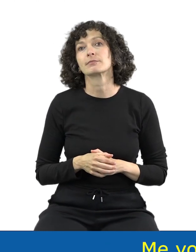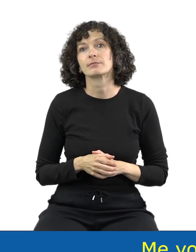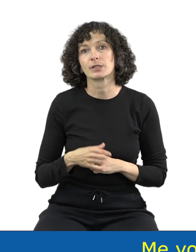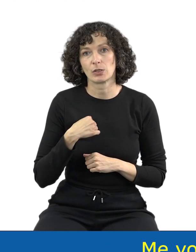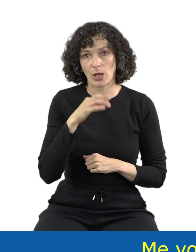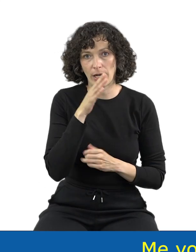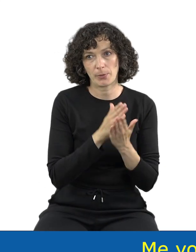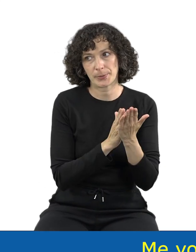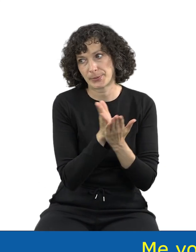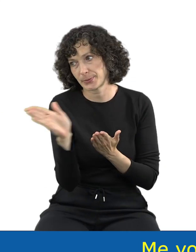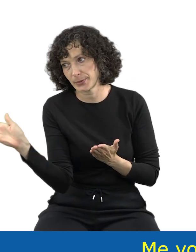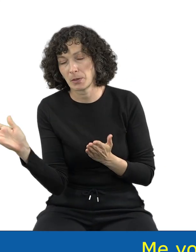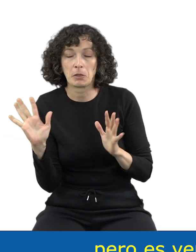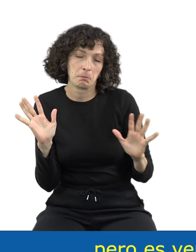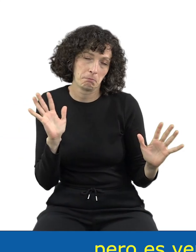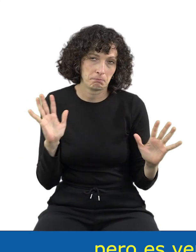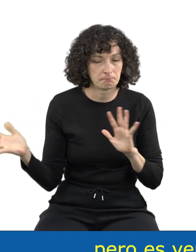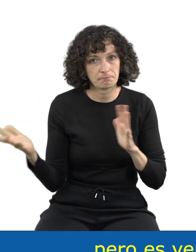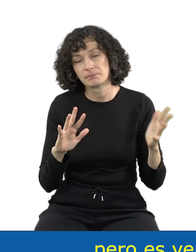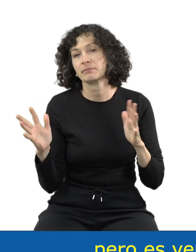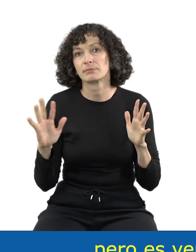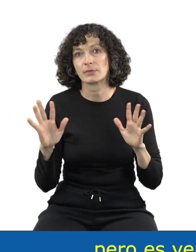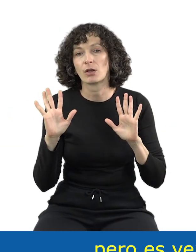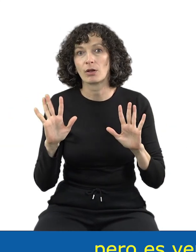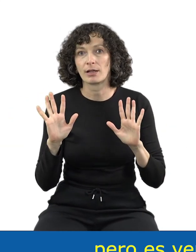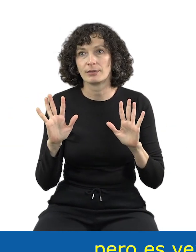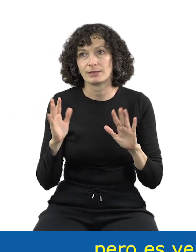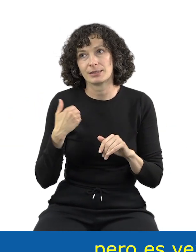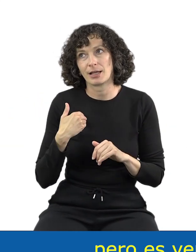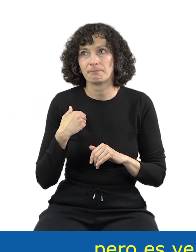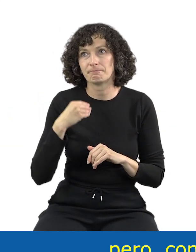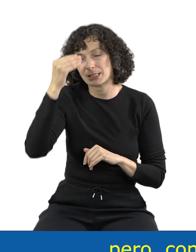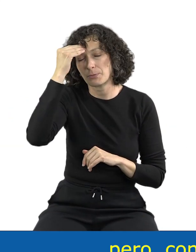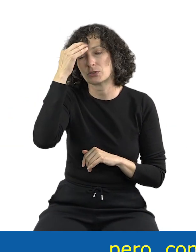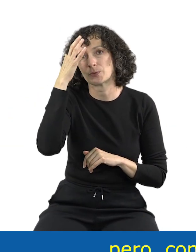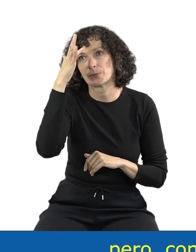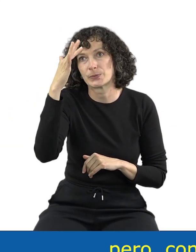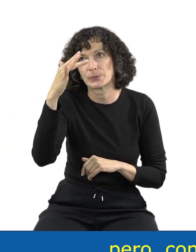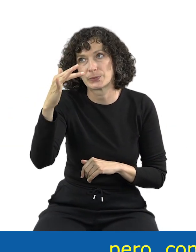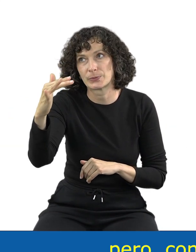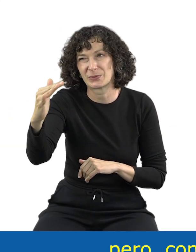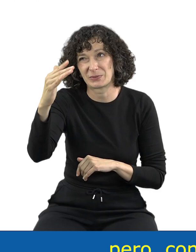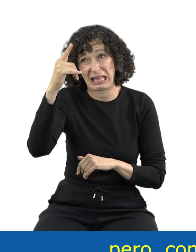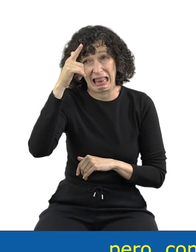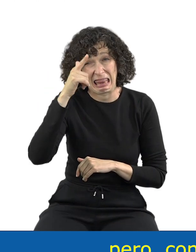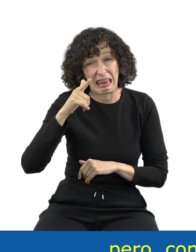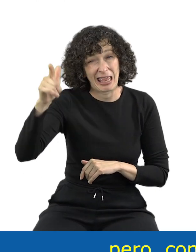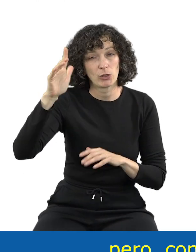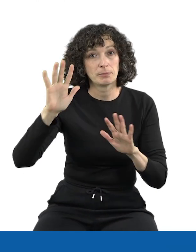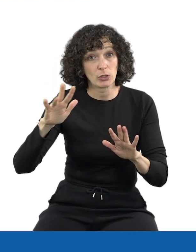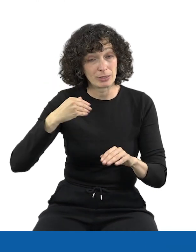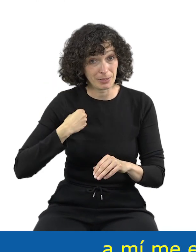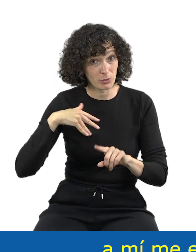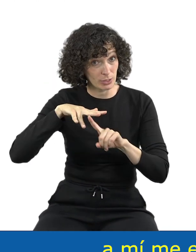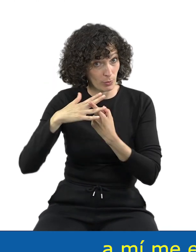Me voy a ir muy lejos, bueno, tampoco tanto, pero es verdad que lo vemos ya muy lejos en el imaginario, Conchita, pero con toda esta situación que nos has